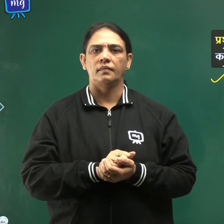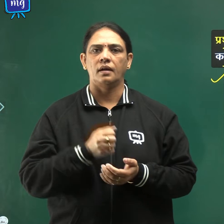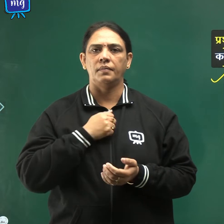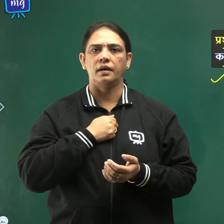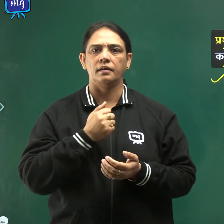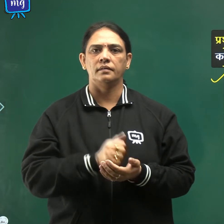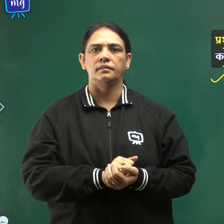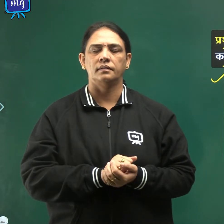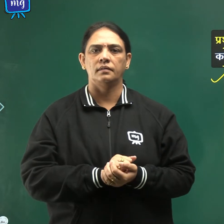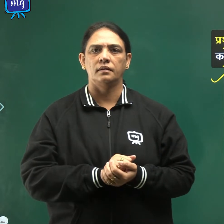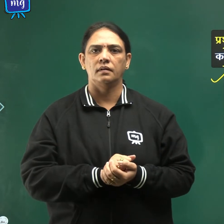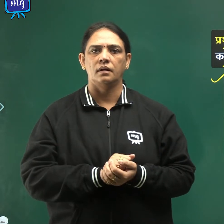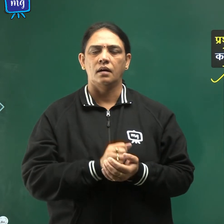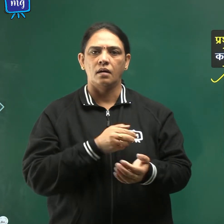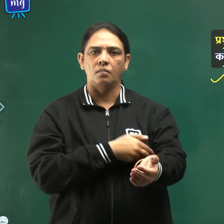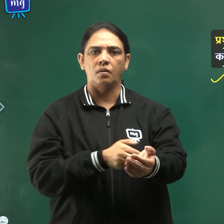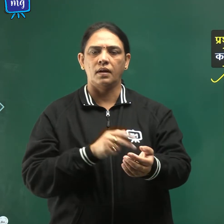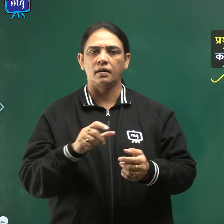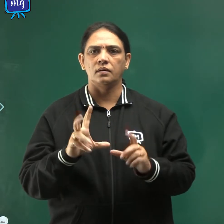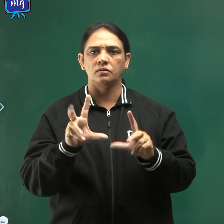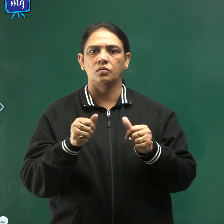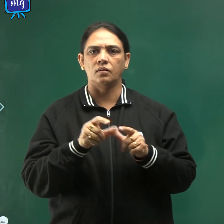हमें बहुलक ज्ञात करना है।